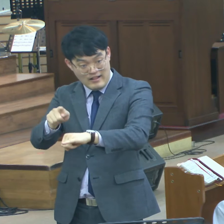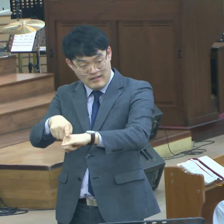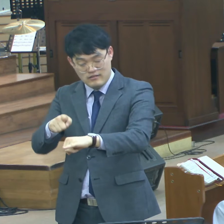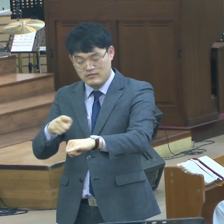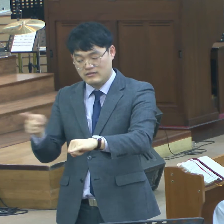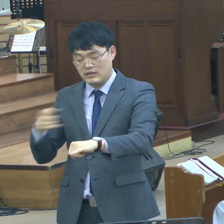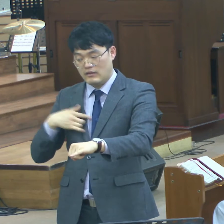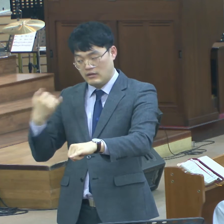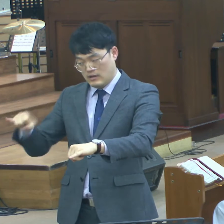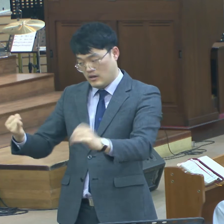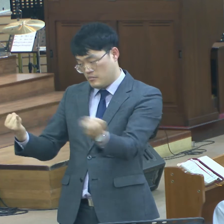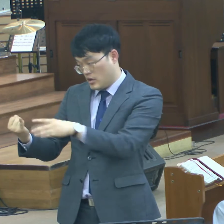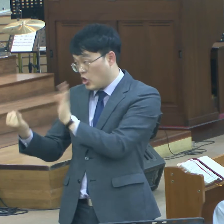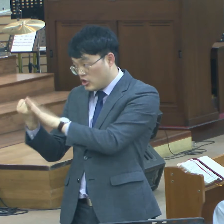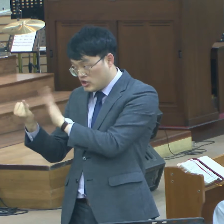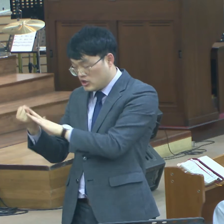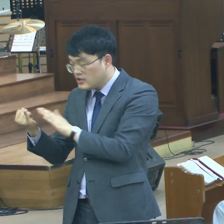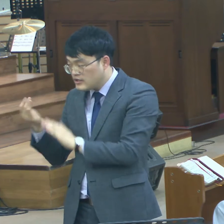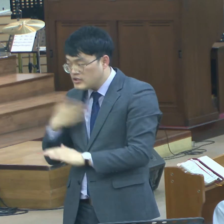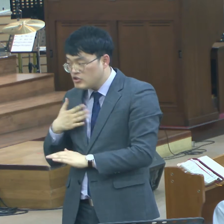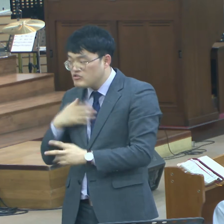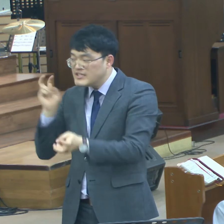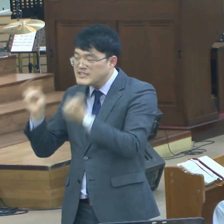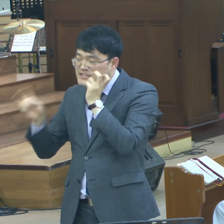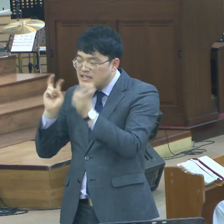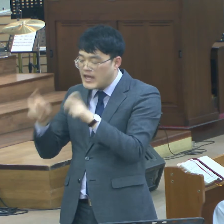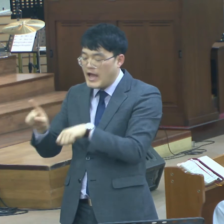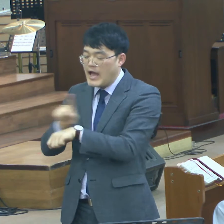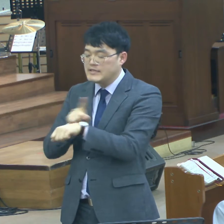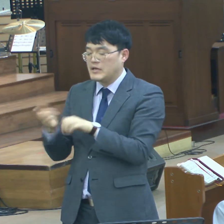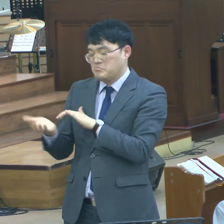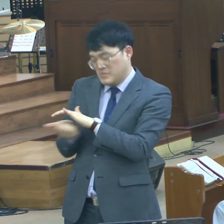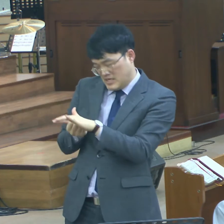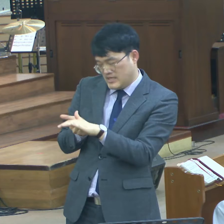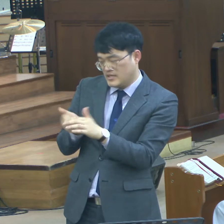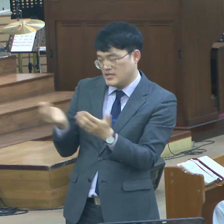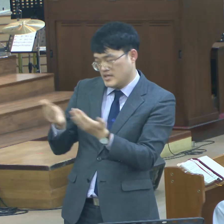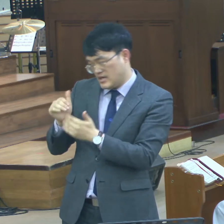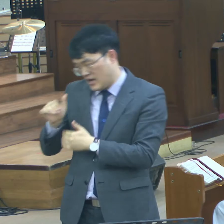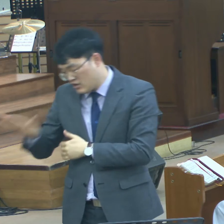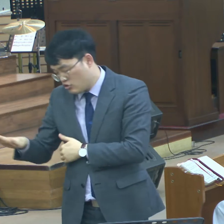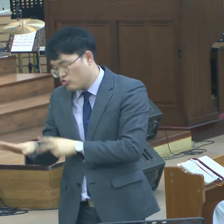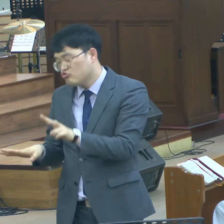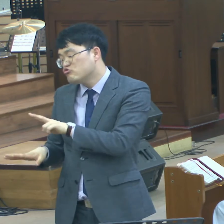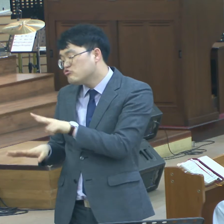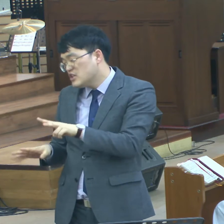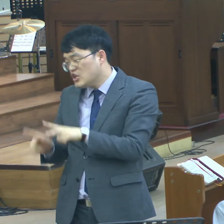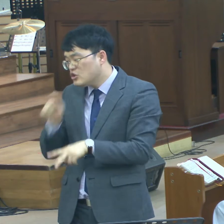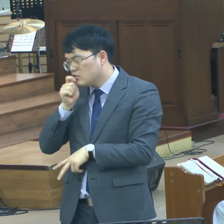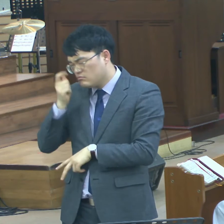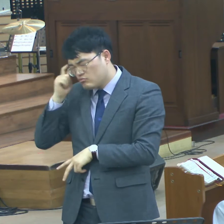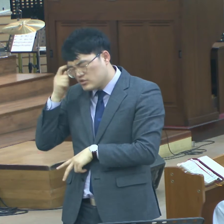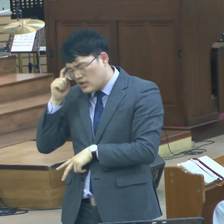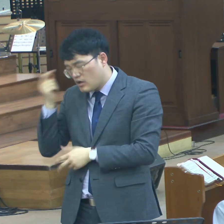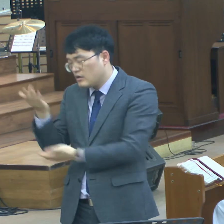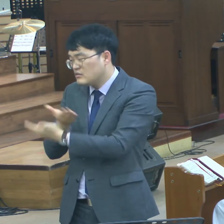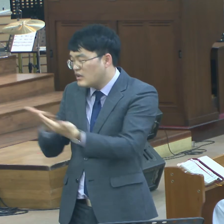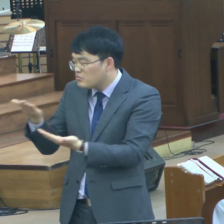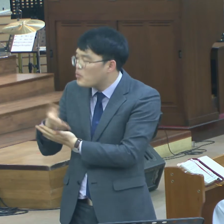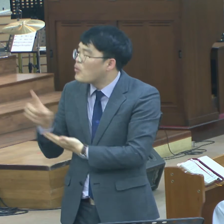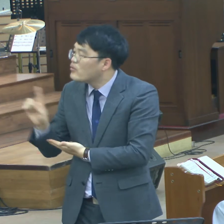가서 둘이서 큐티하고 같이 기도하는 시간 가집시다 이러는 거예요. 선교사